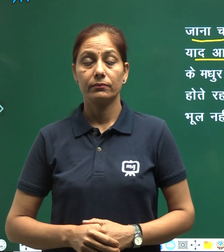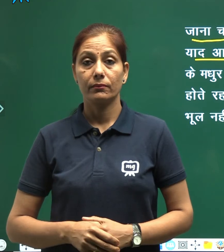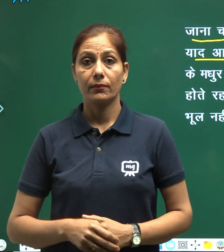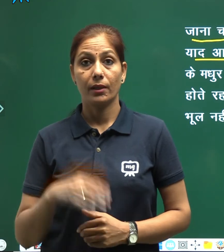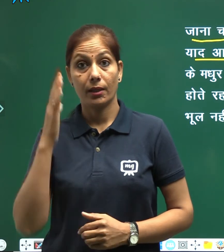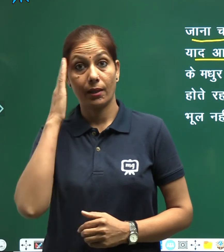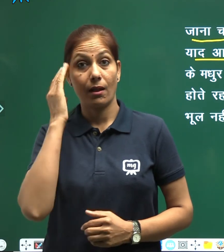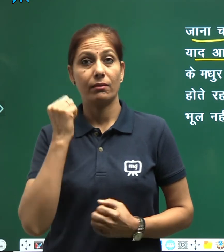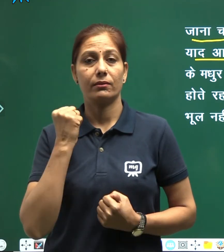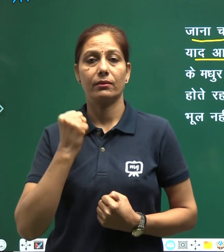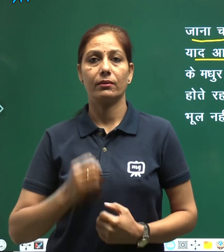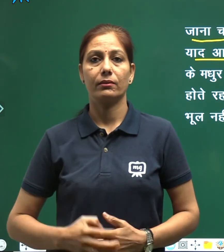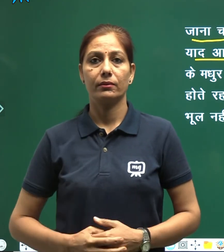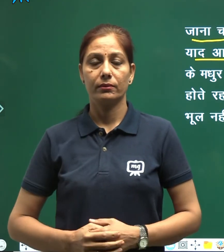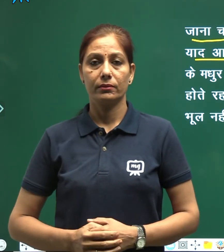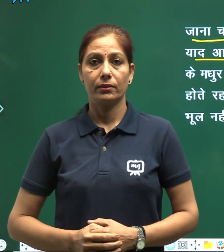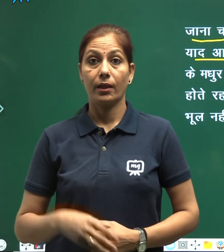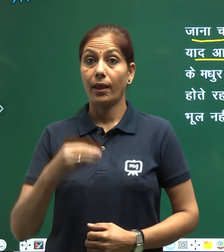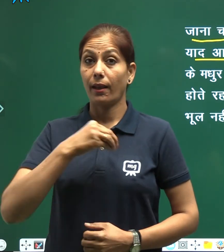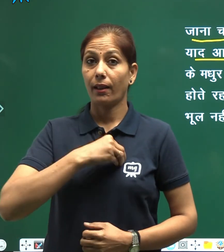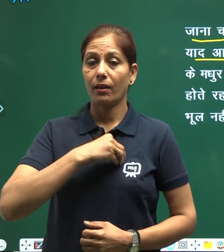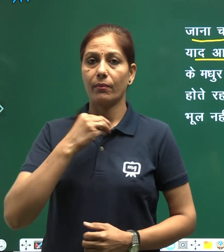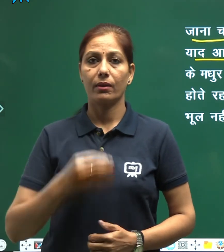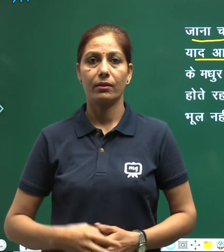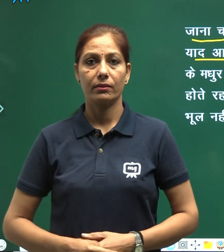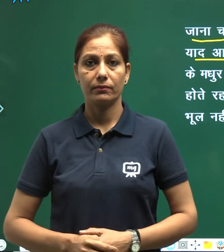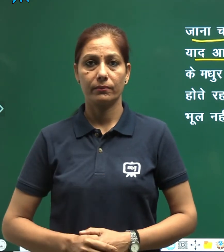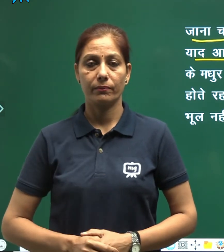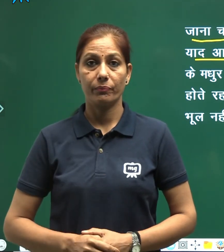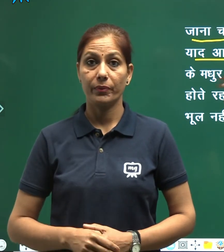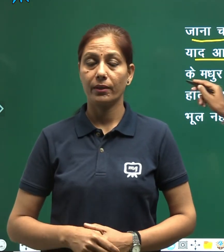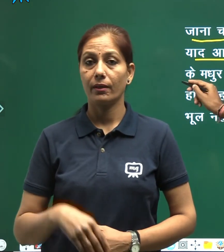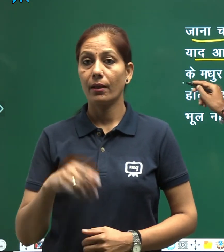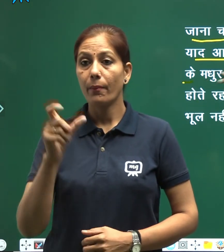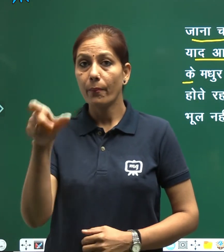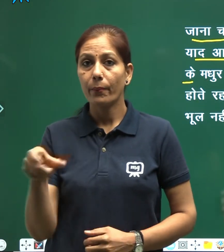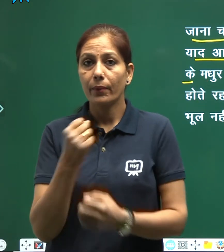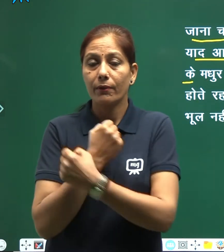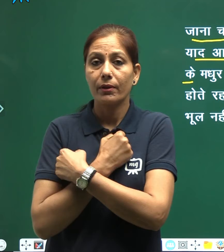याद आती है। हृदय में प्रिय के